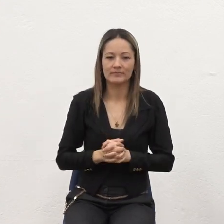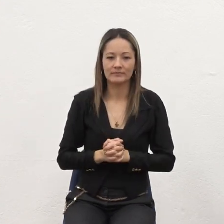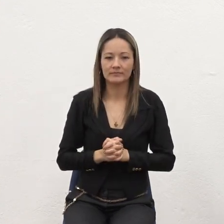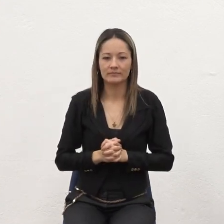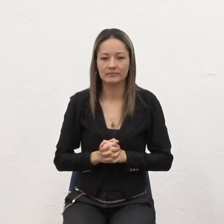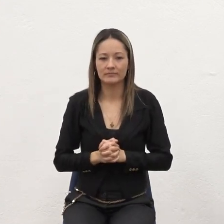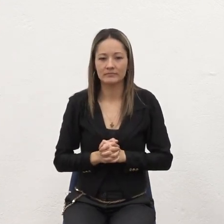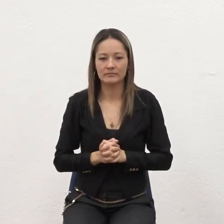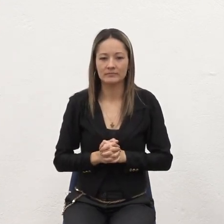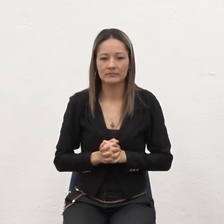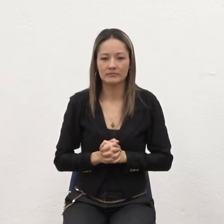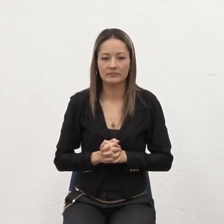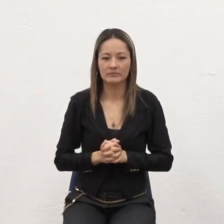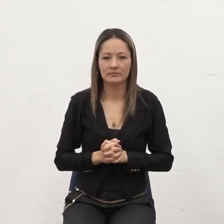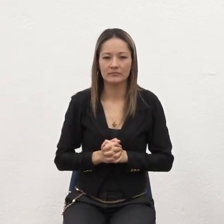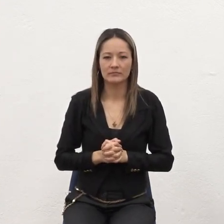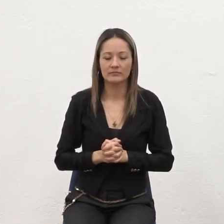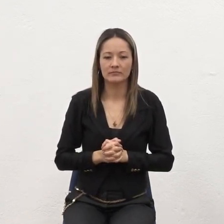Y